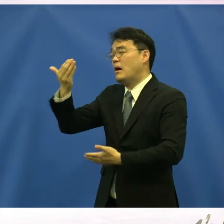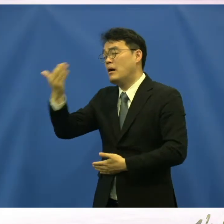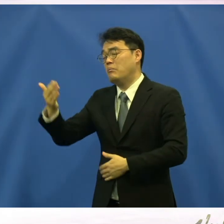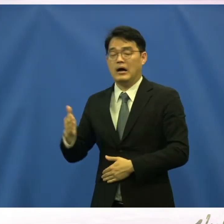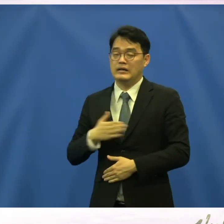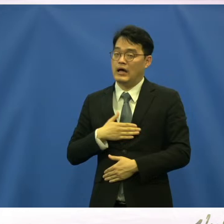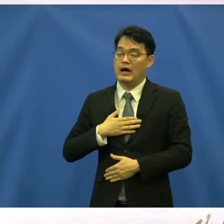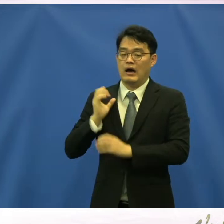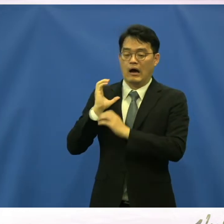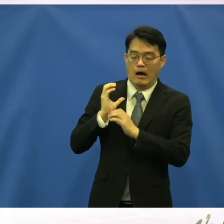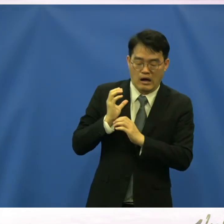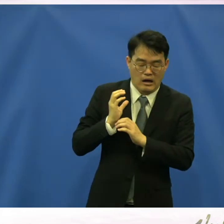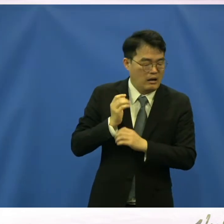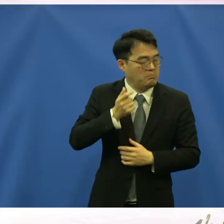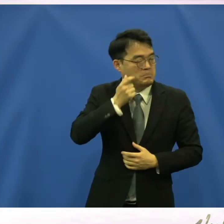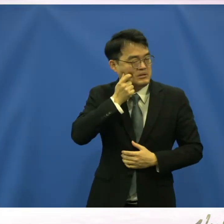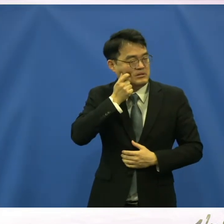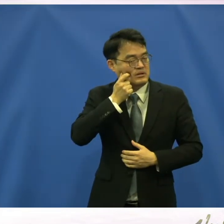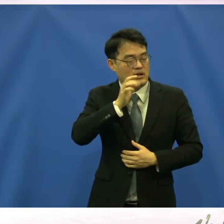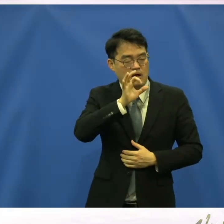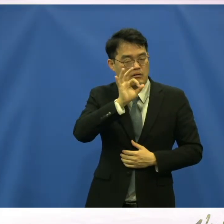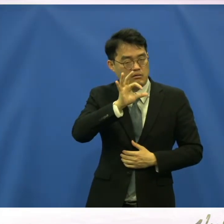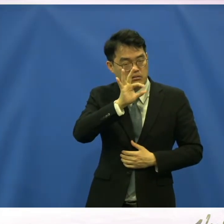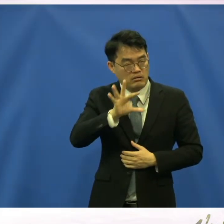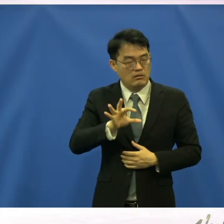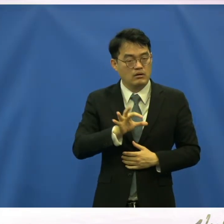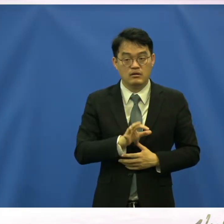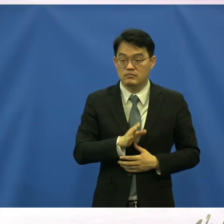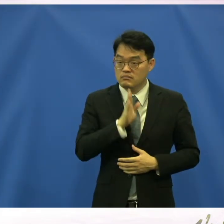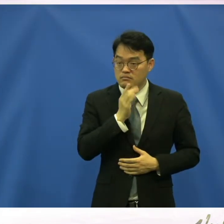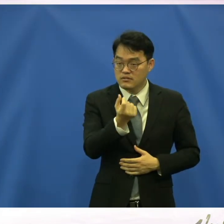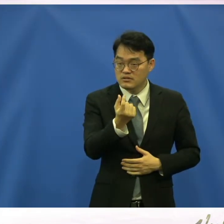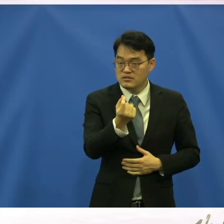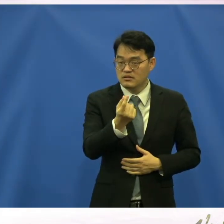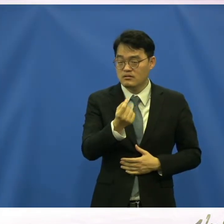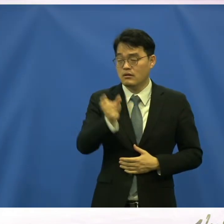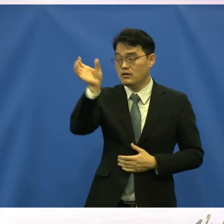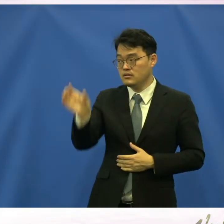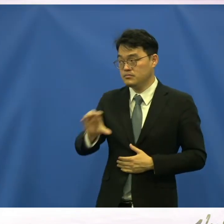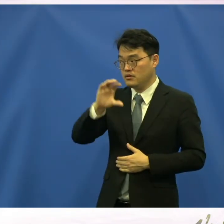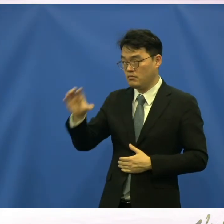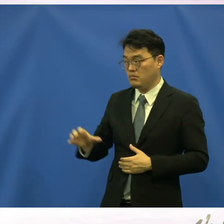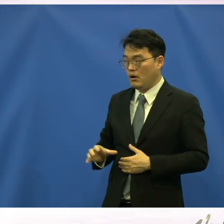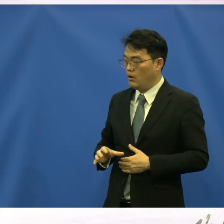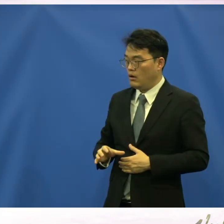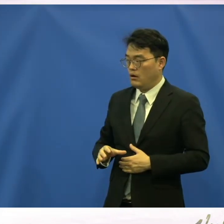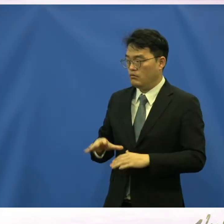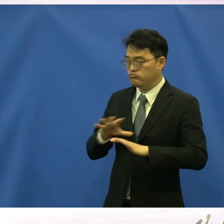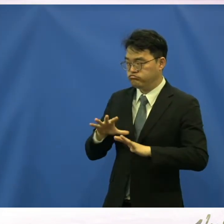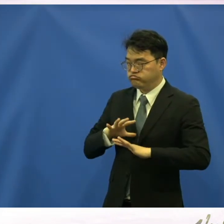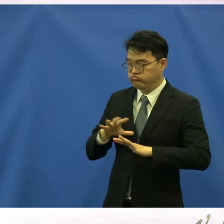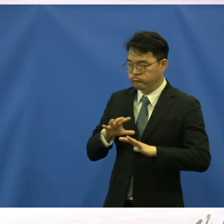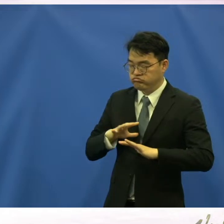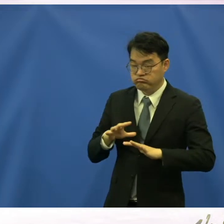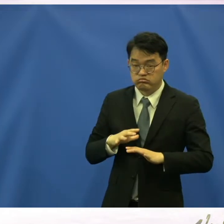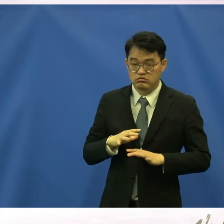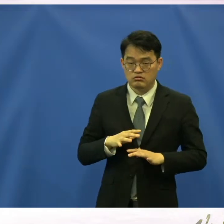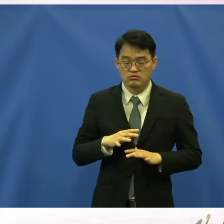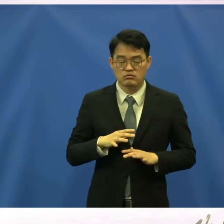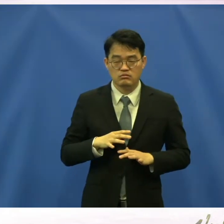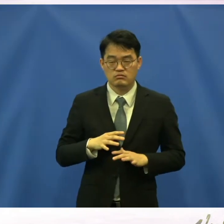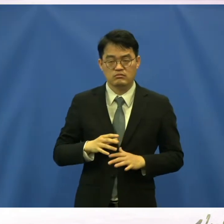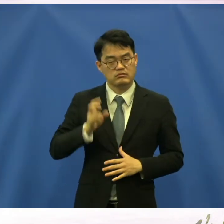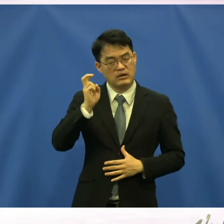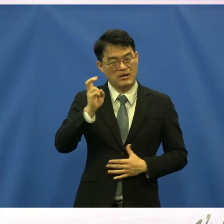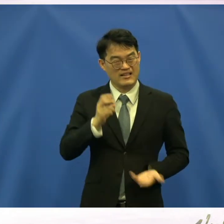십자가라고 하면 좀 뭔가 두려워요. 그죠? 자기를 부인하고 자기 십자가를 지고 이거 다 수도원에서 이렇게 수도사들이